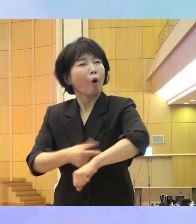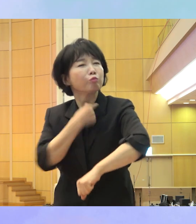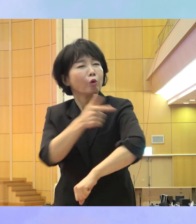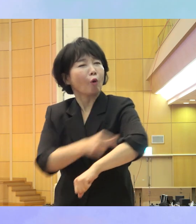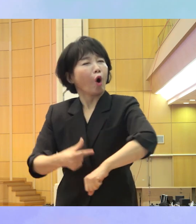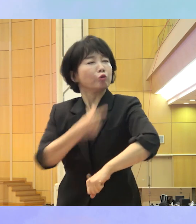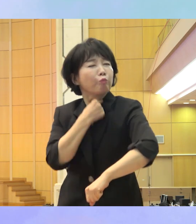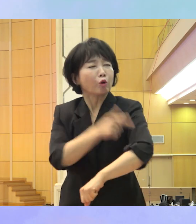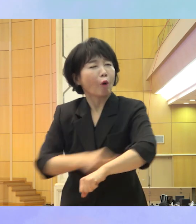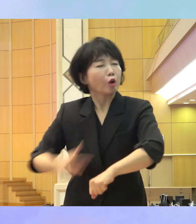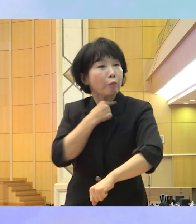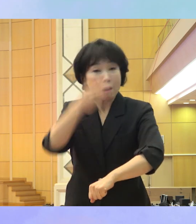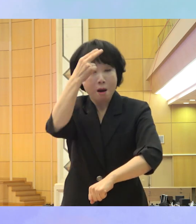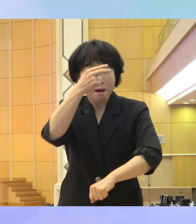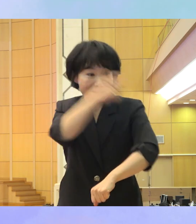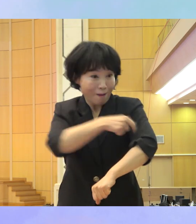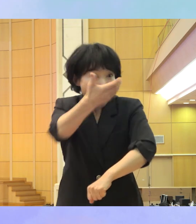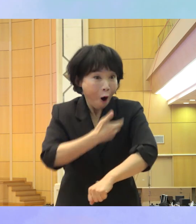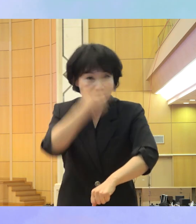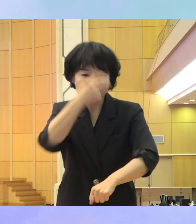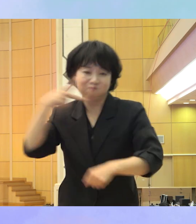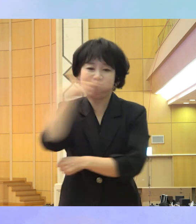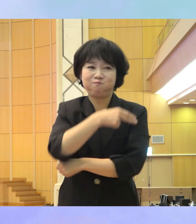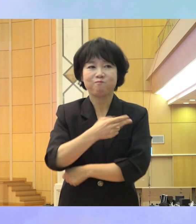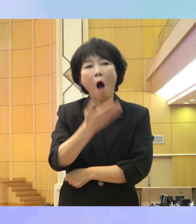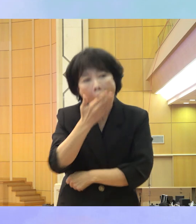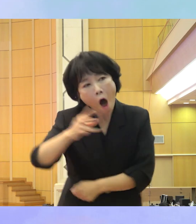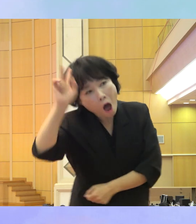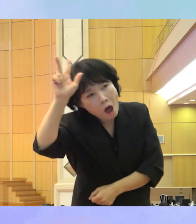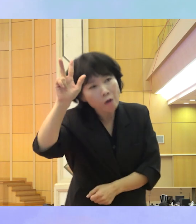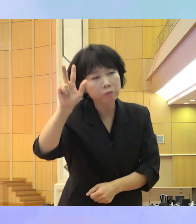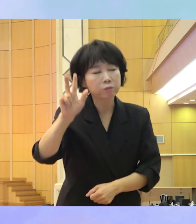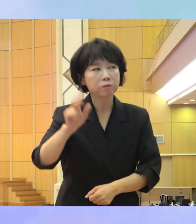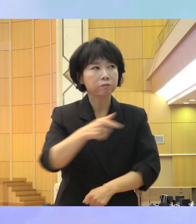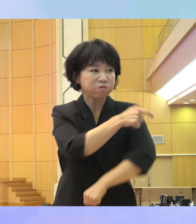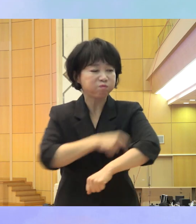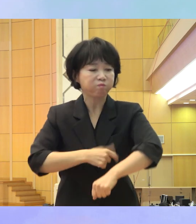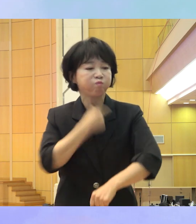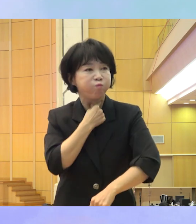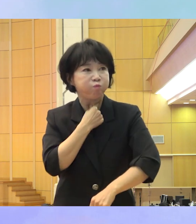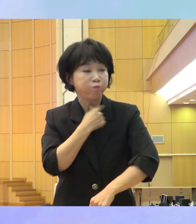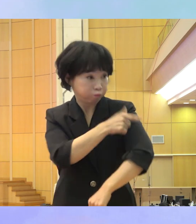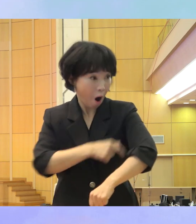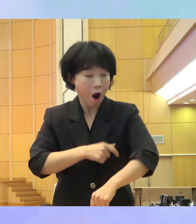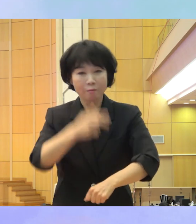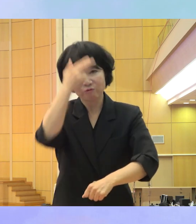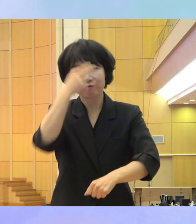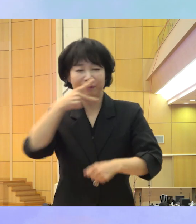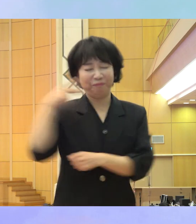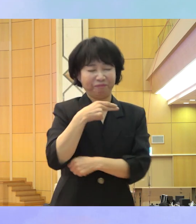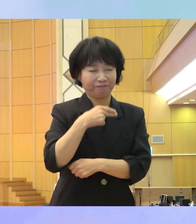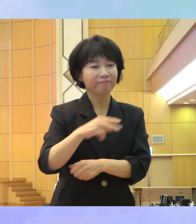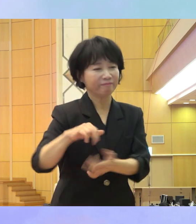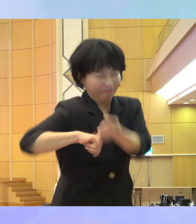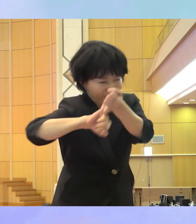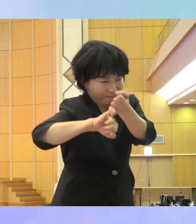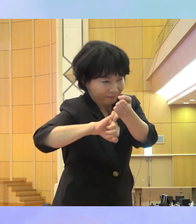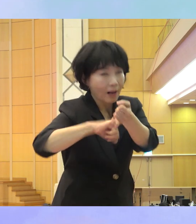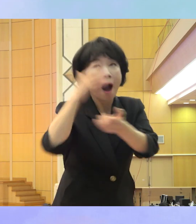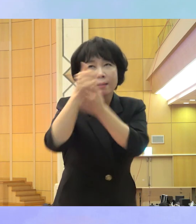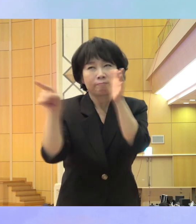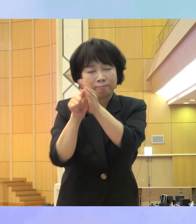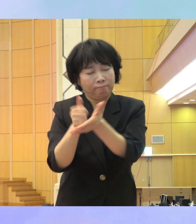해도 집사 직분을 받으면 이제 내가 집사로서 정말 주님 잘